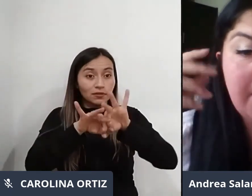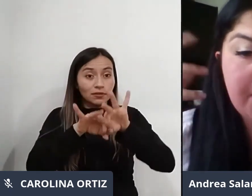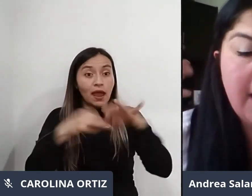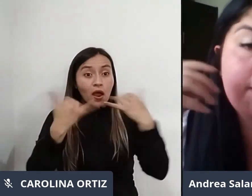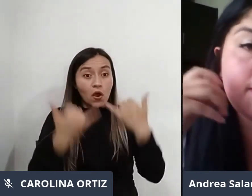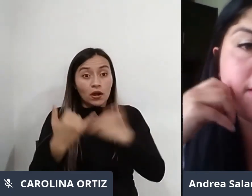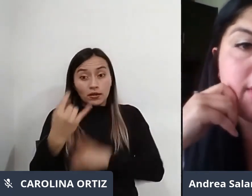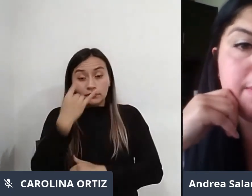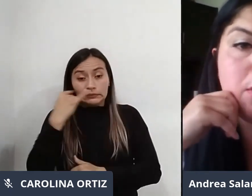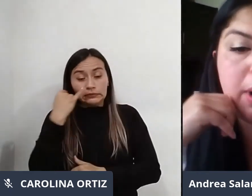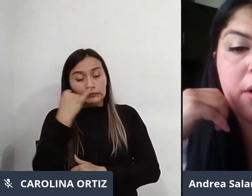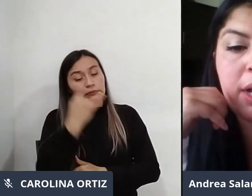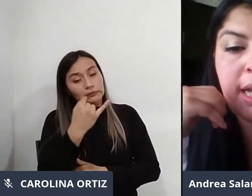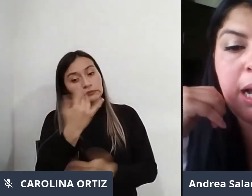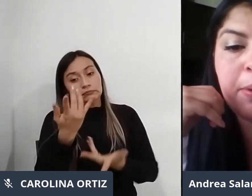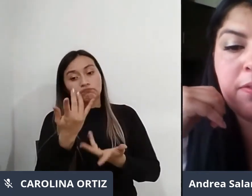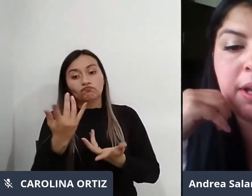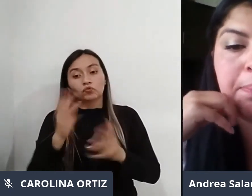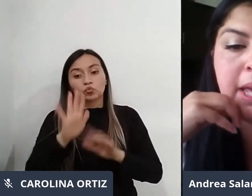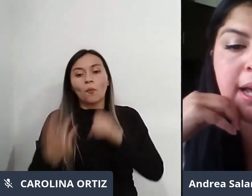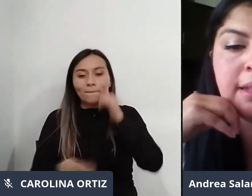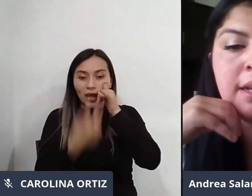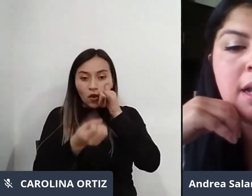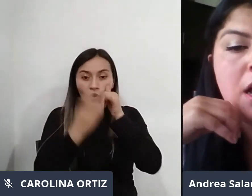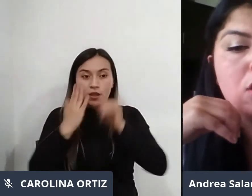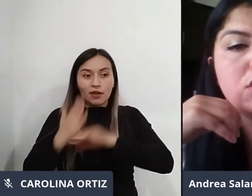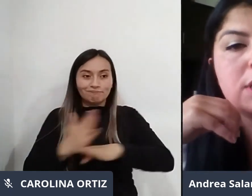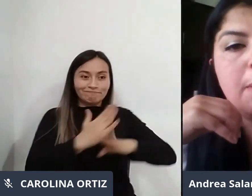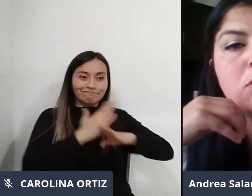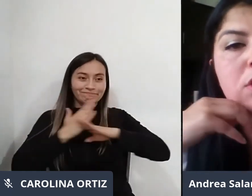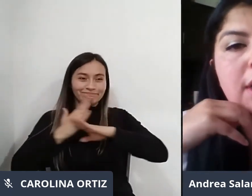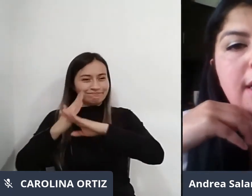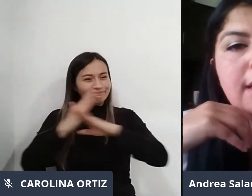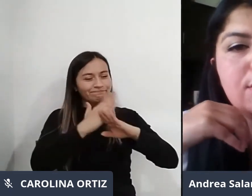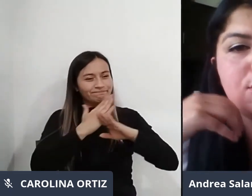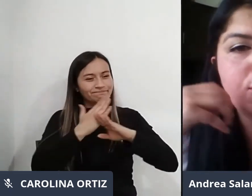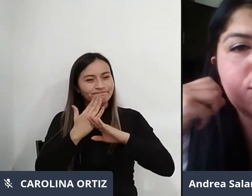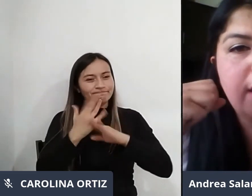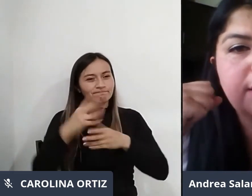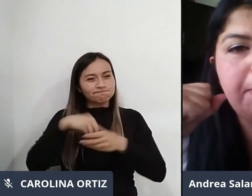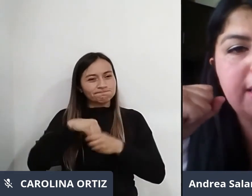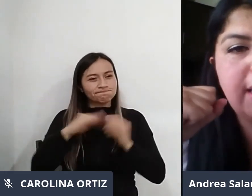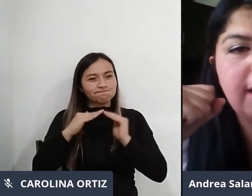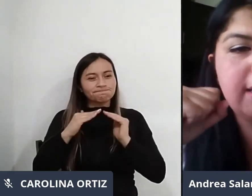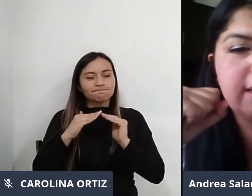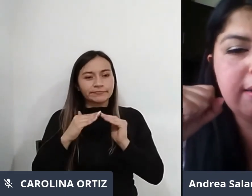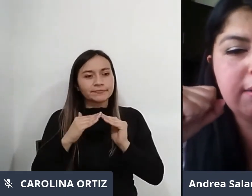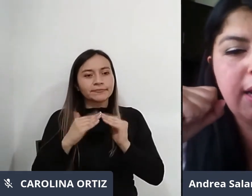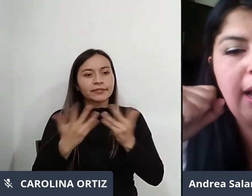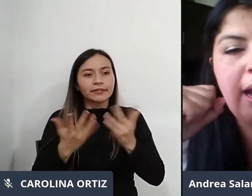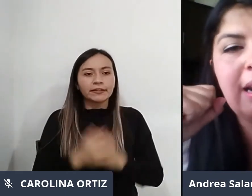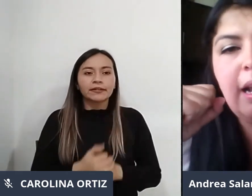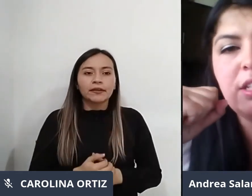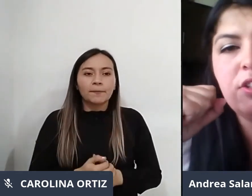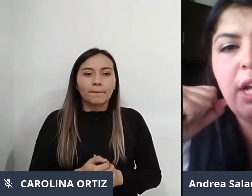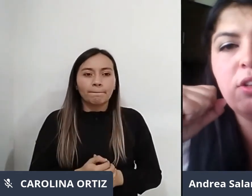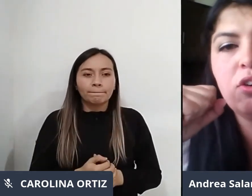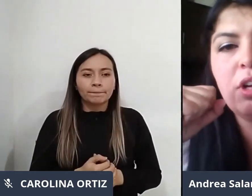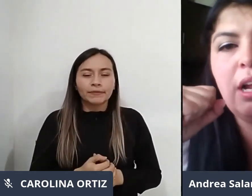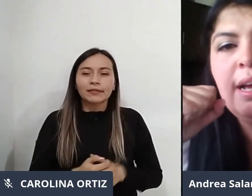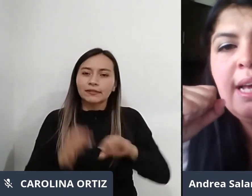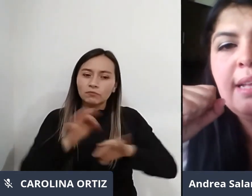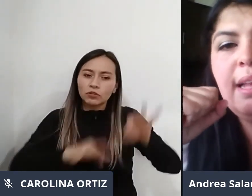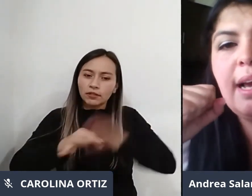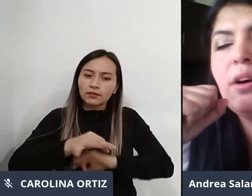la asepsia, que bien nombrado ahorita la profe Piedad, nos estemos constantemente